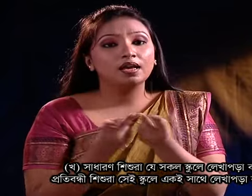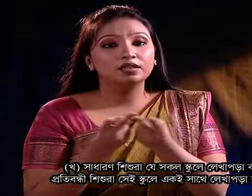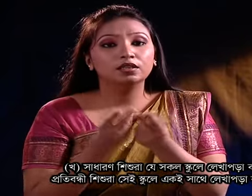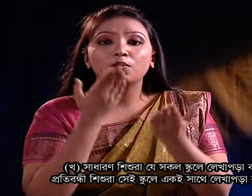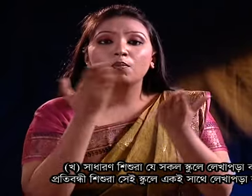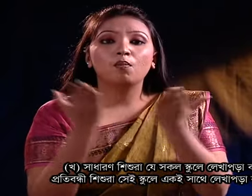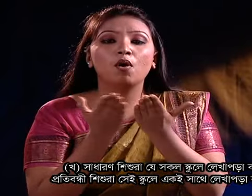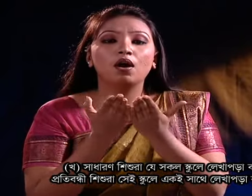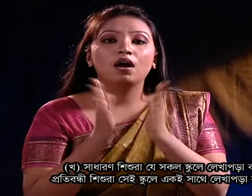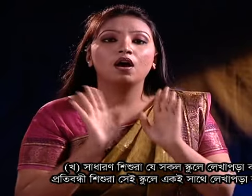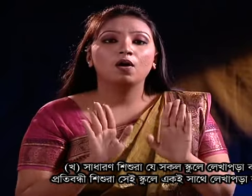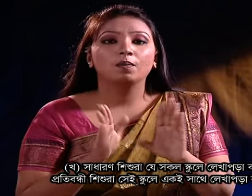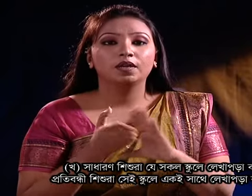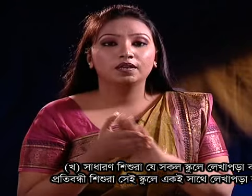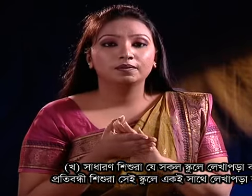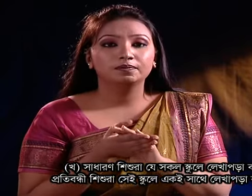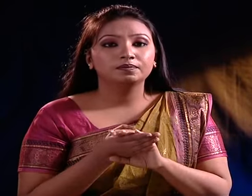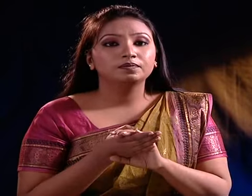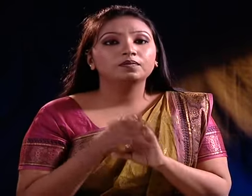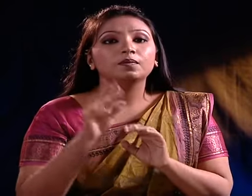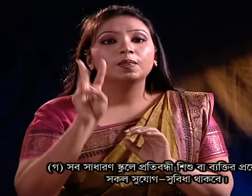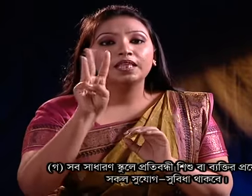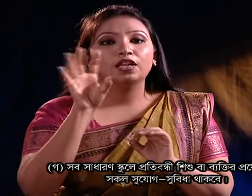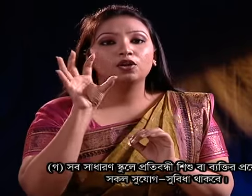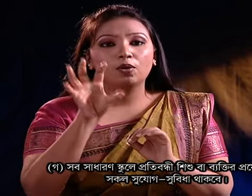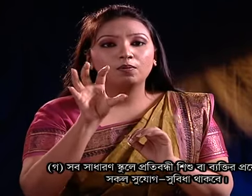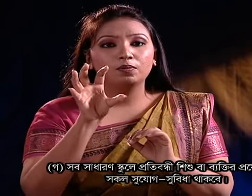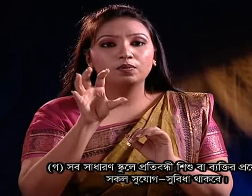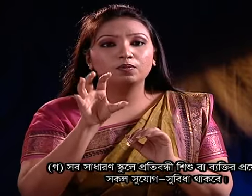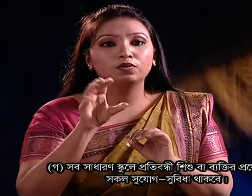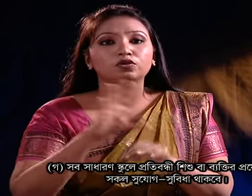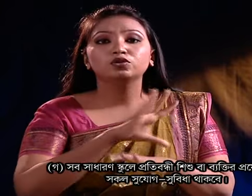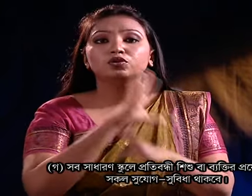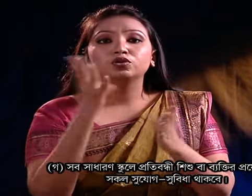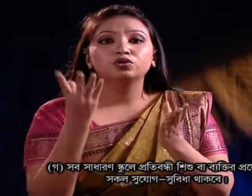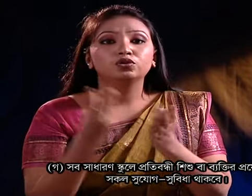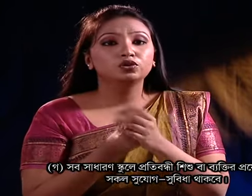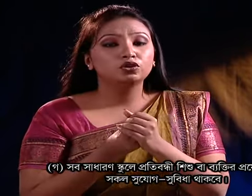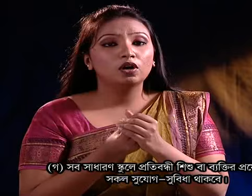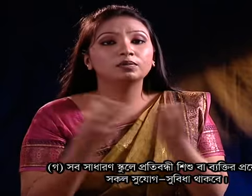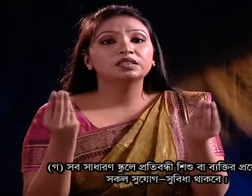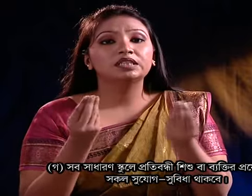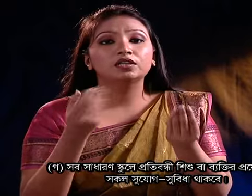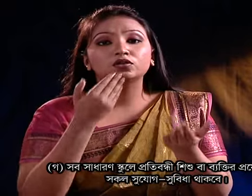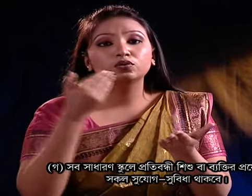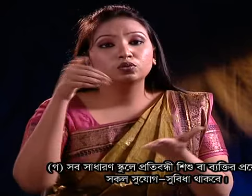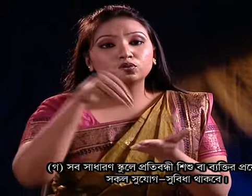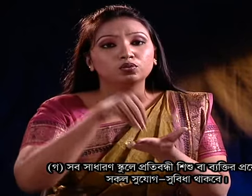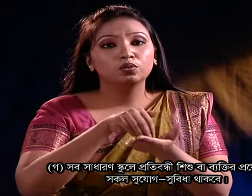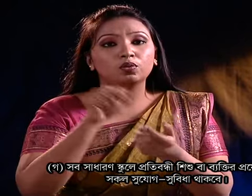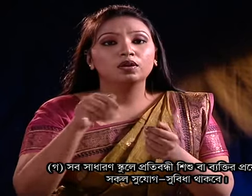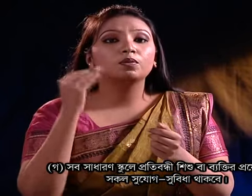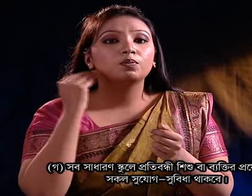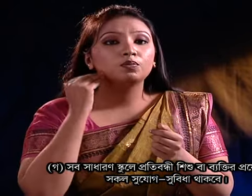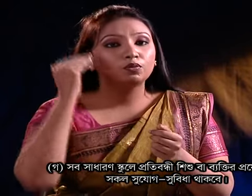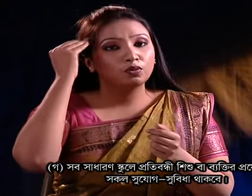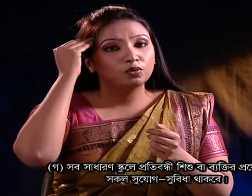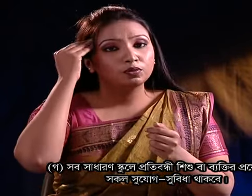সাথে লেখাপড়া করবে। গ নম্বর, সব সাধারণ স্কুলে প্রতিবন্ধী শিশু